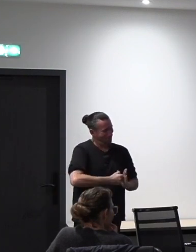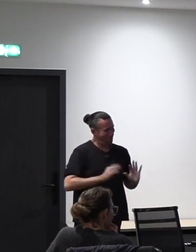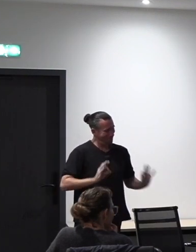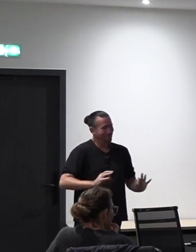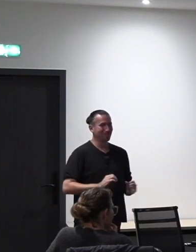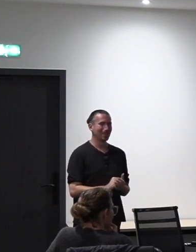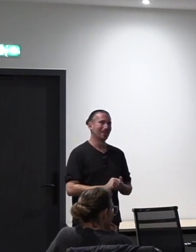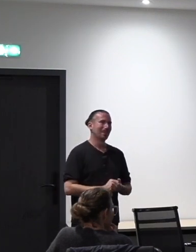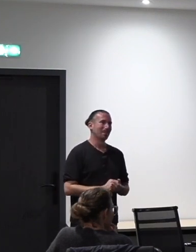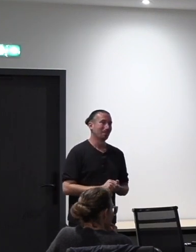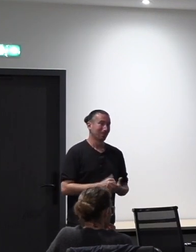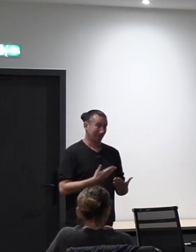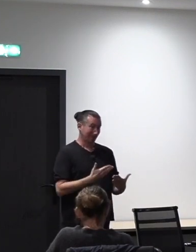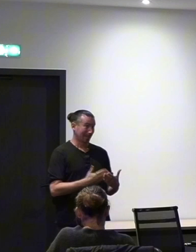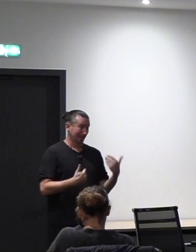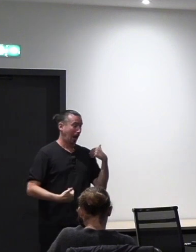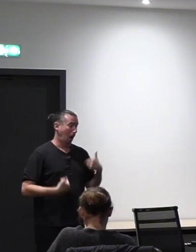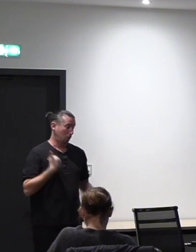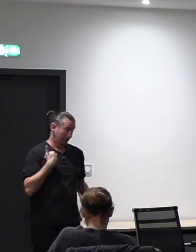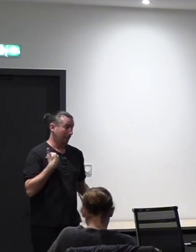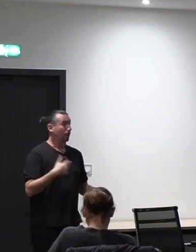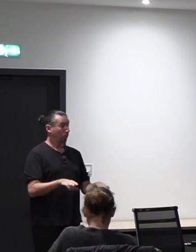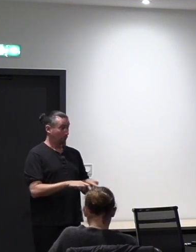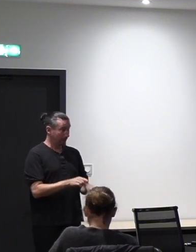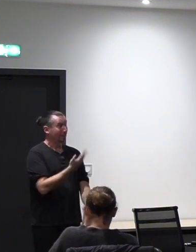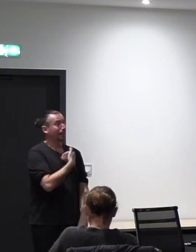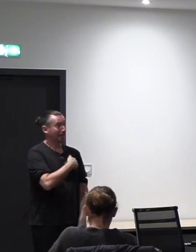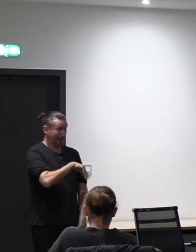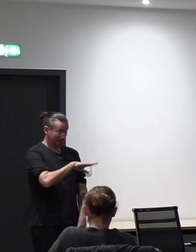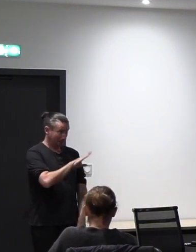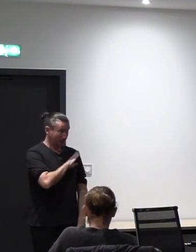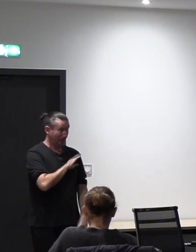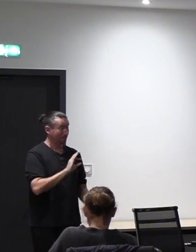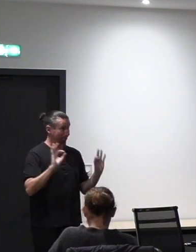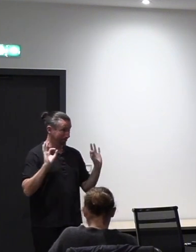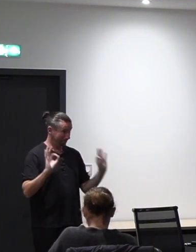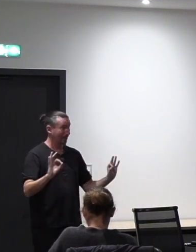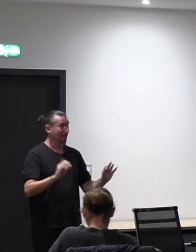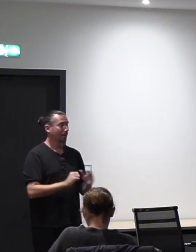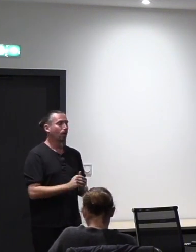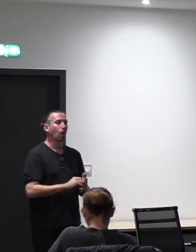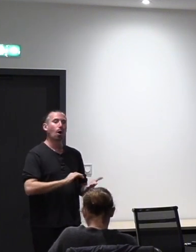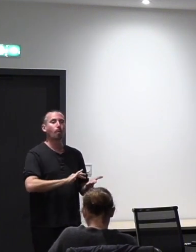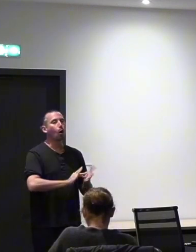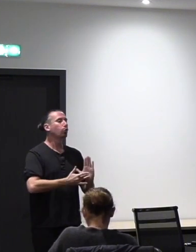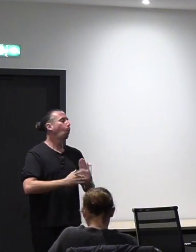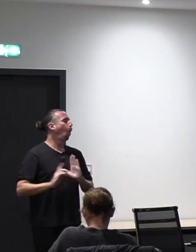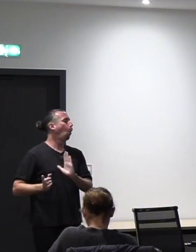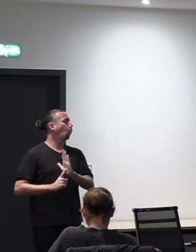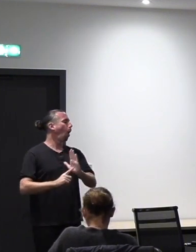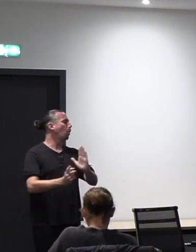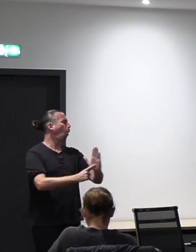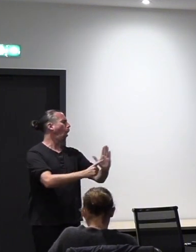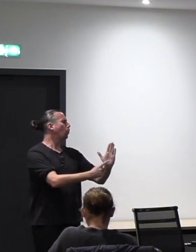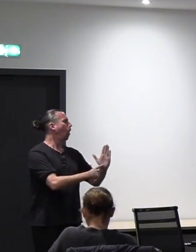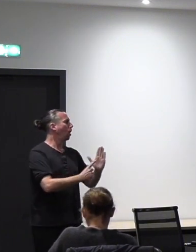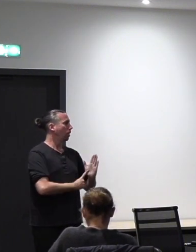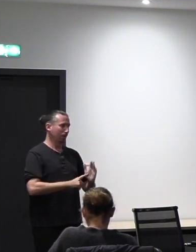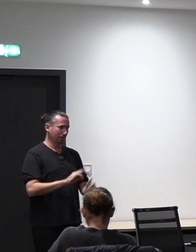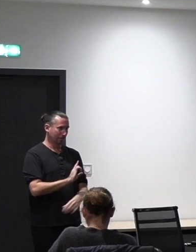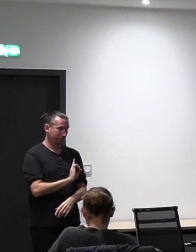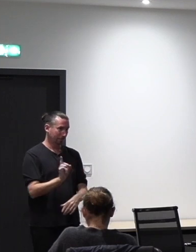Mais pour vous dire que le handicapé a une responsabilité, tout ne lui est pas permis. Je parle du